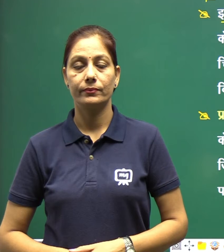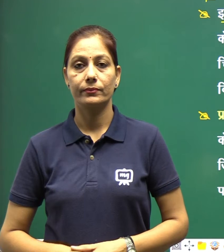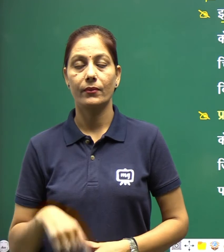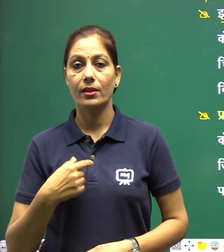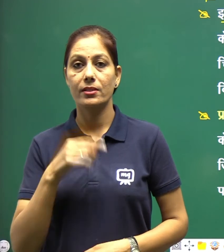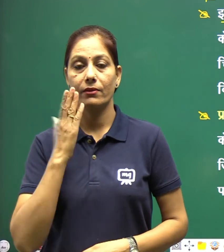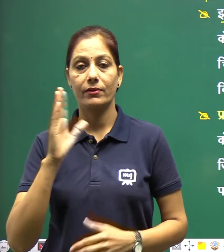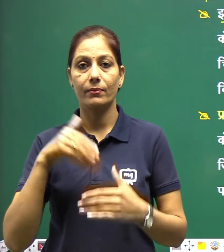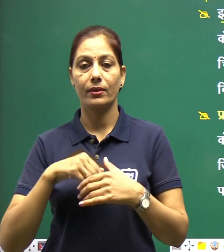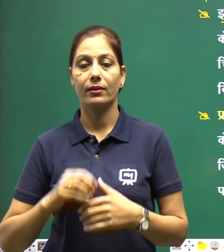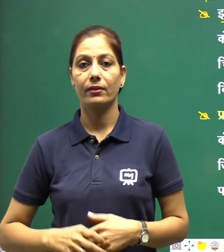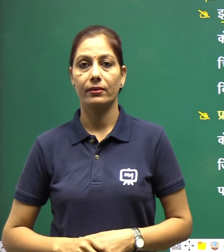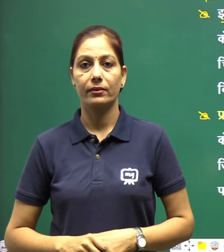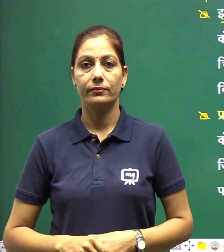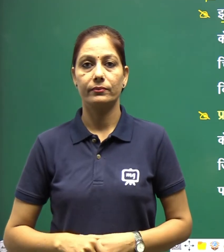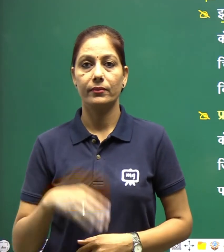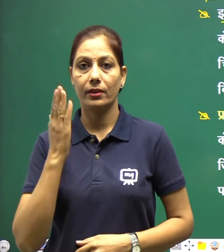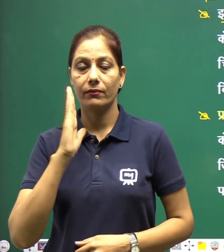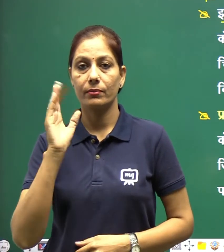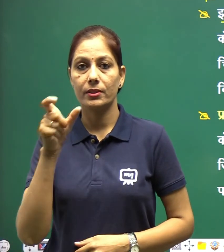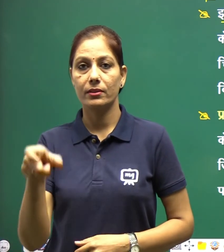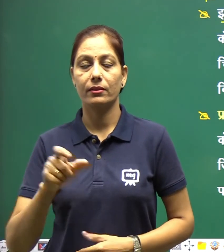इस कविता में कवि ने